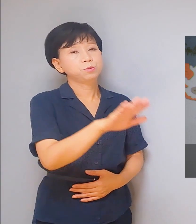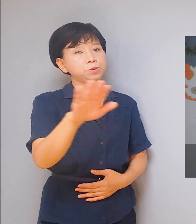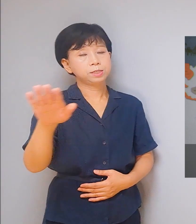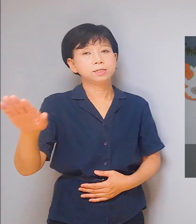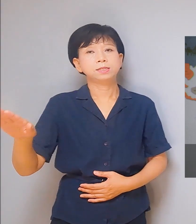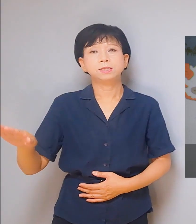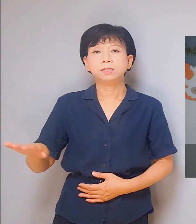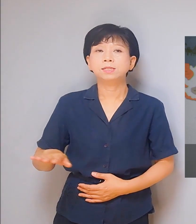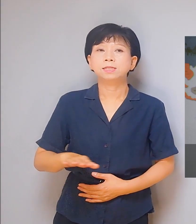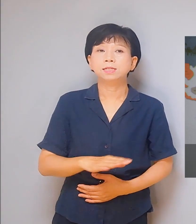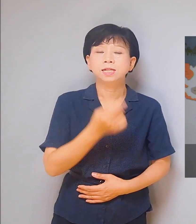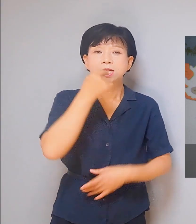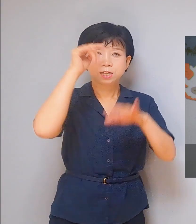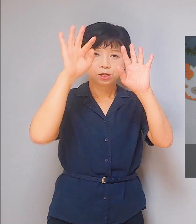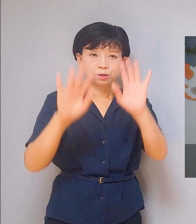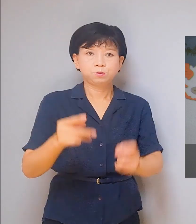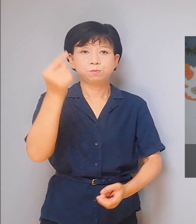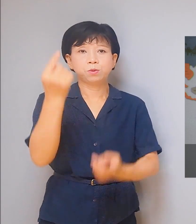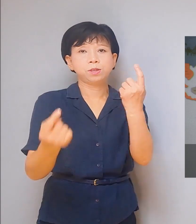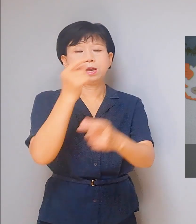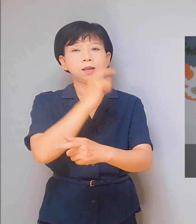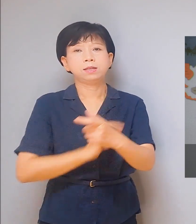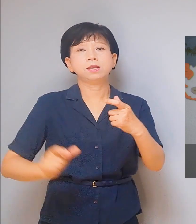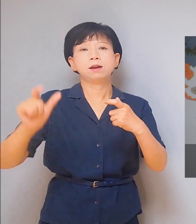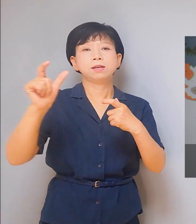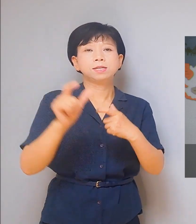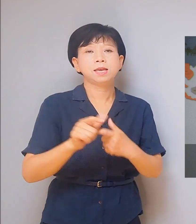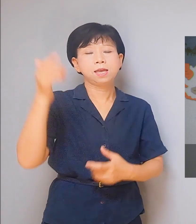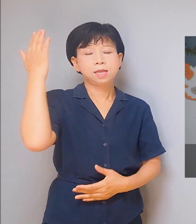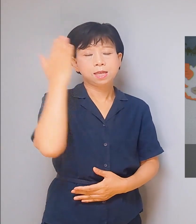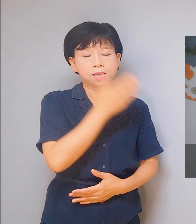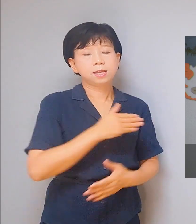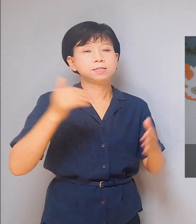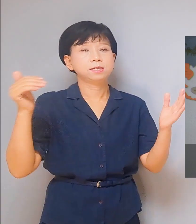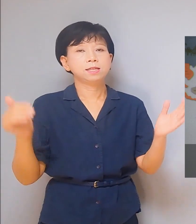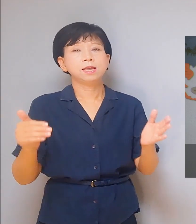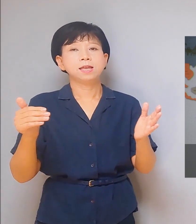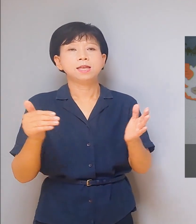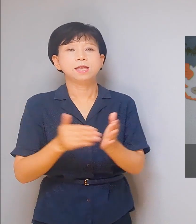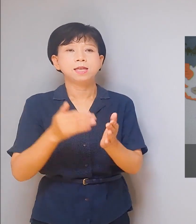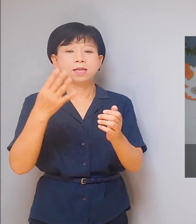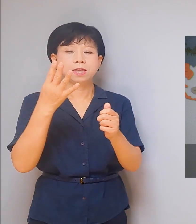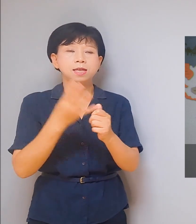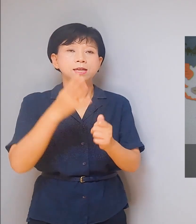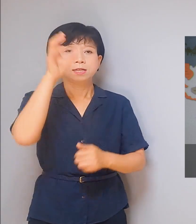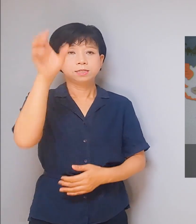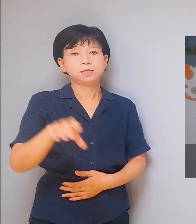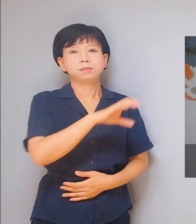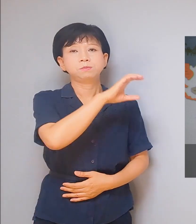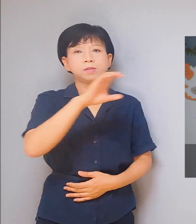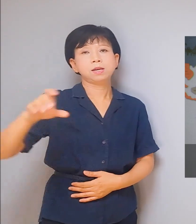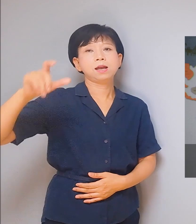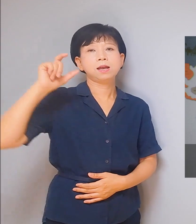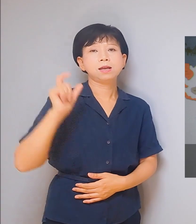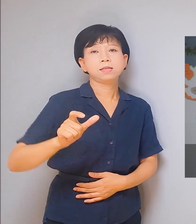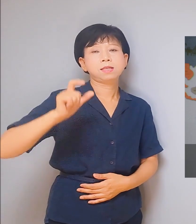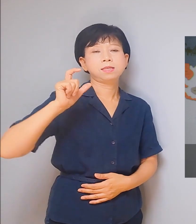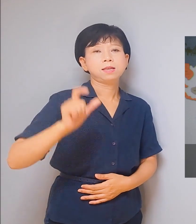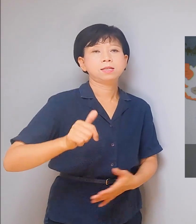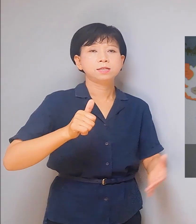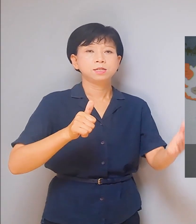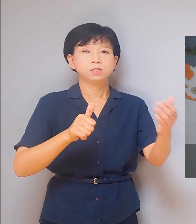피 우리를 눈보다 더 십자가 단단히 붙잡고